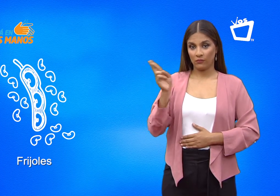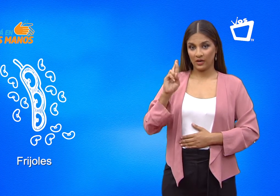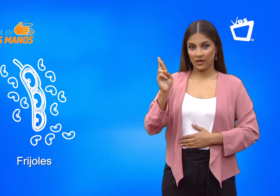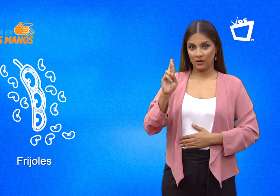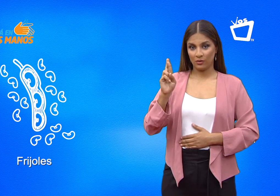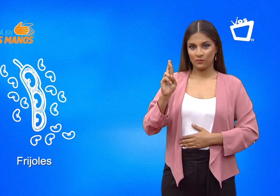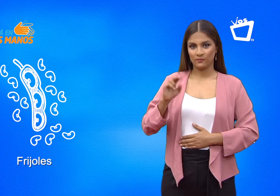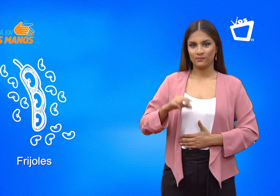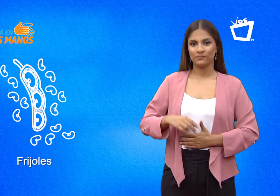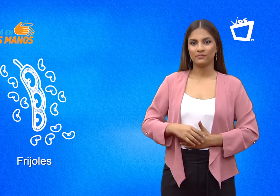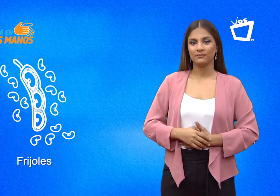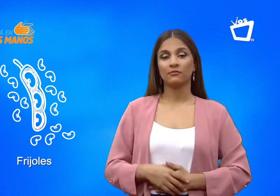Frijoles.